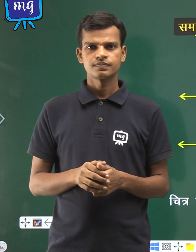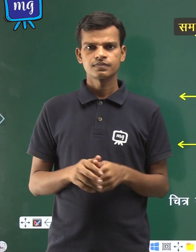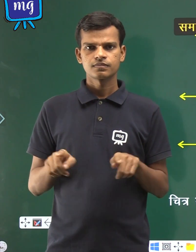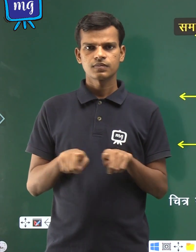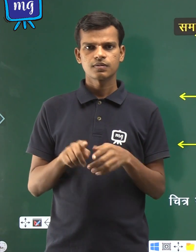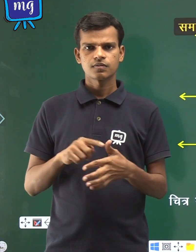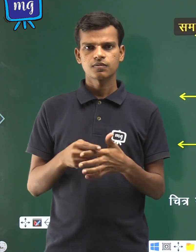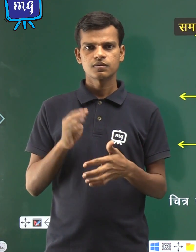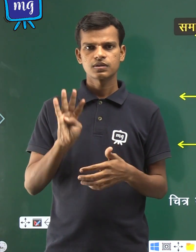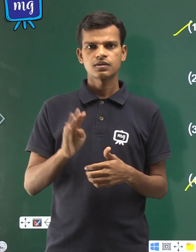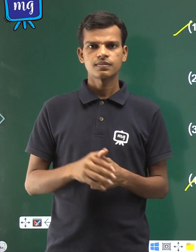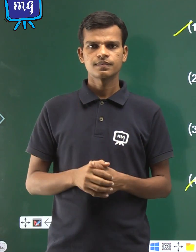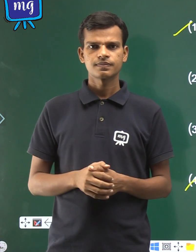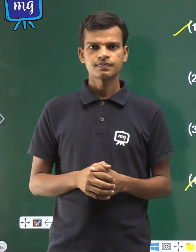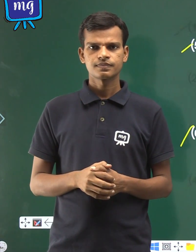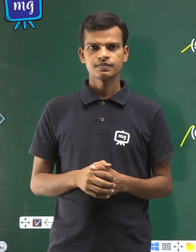बराबर कौन 4,